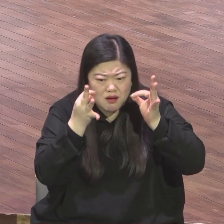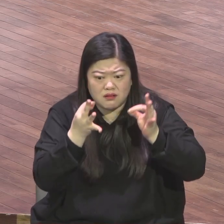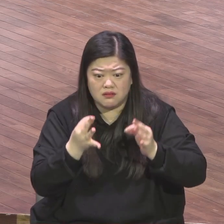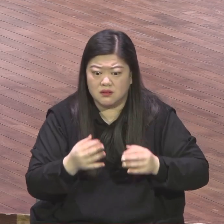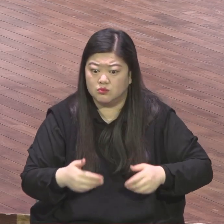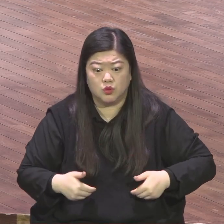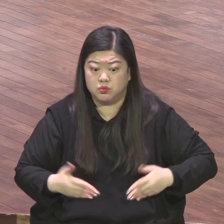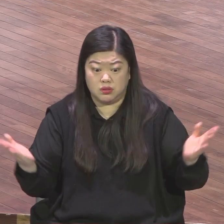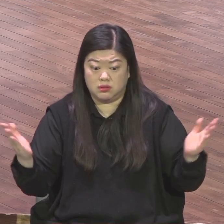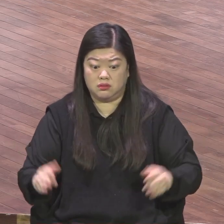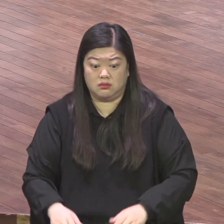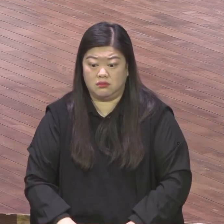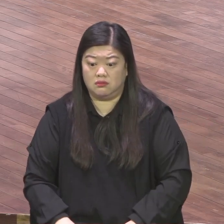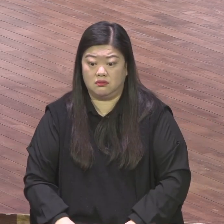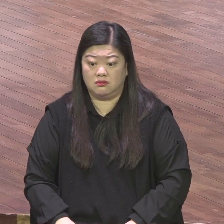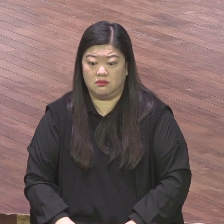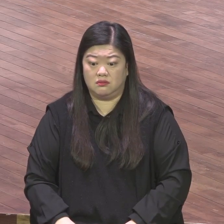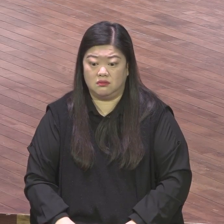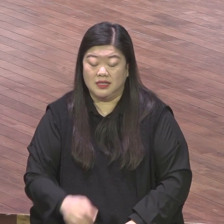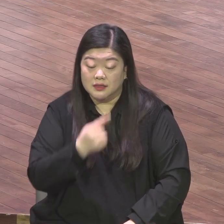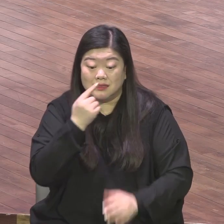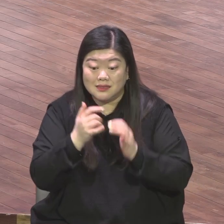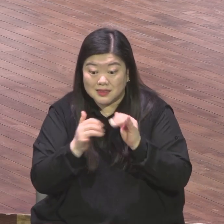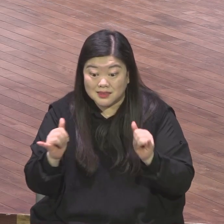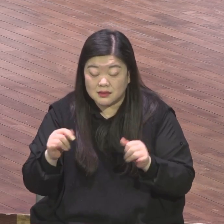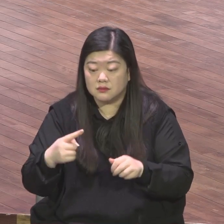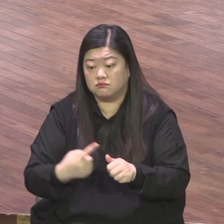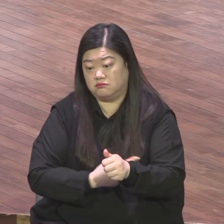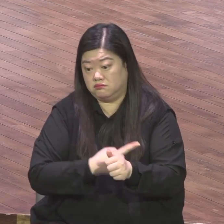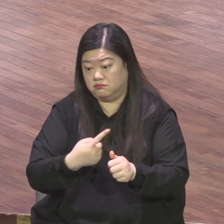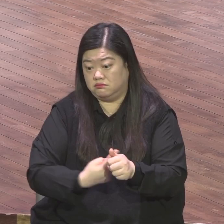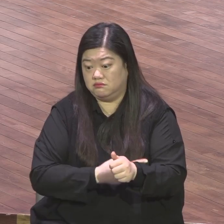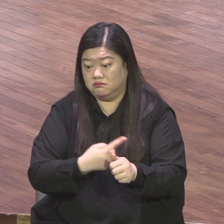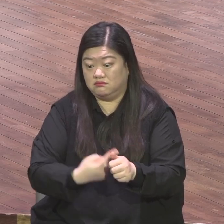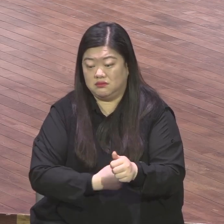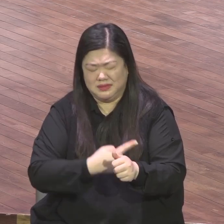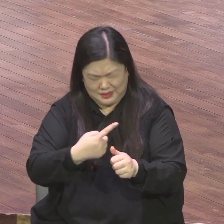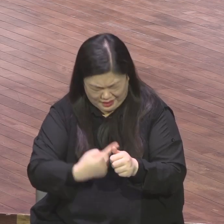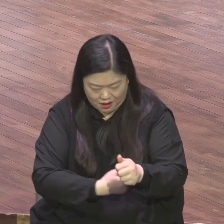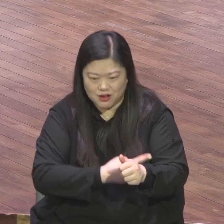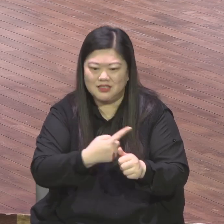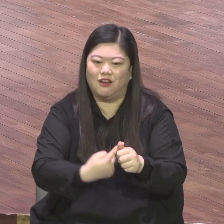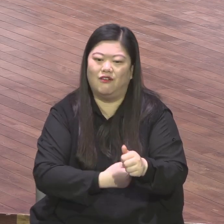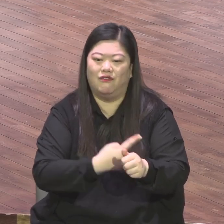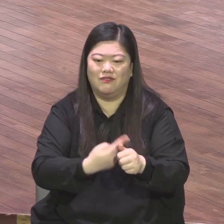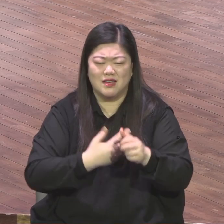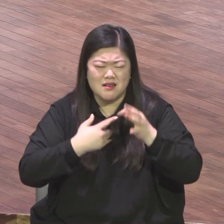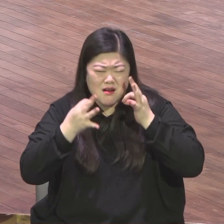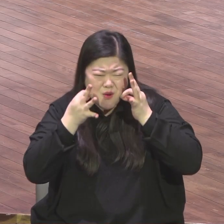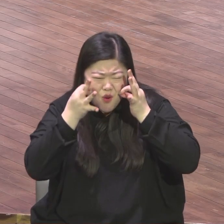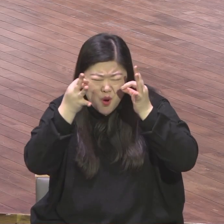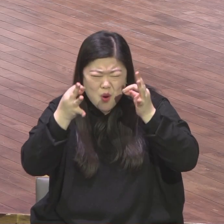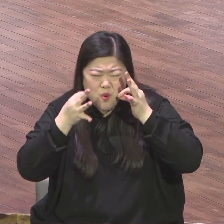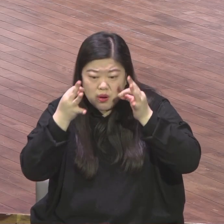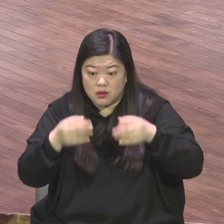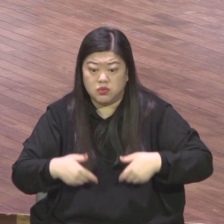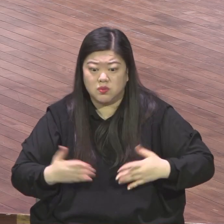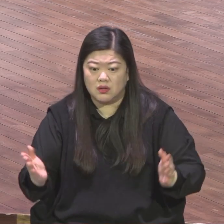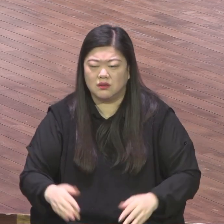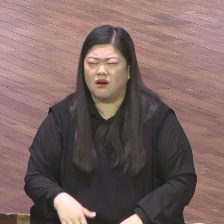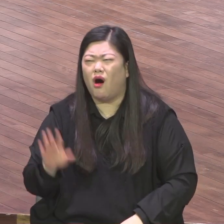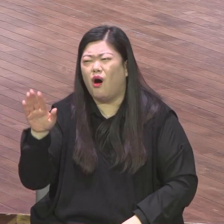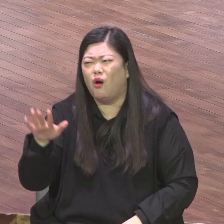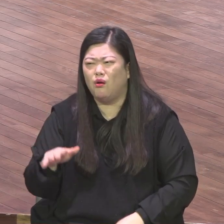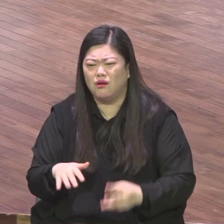이렇게 정인된 삶도 내가 하는 게 아니란 것이에요. 하는 게 아니에요. 되어집니다. 아이고 나 3일조